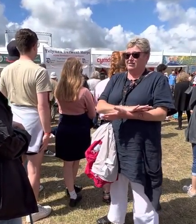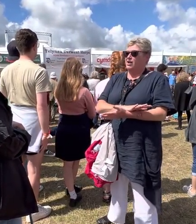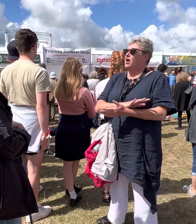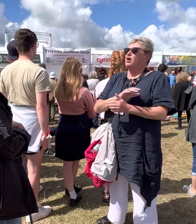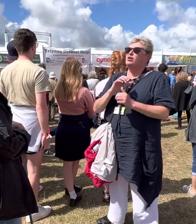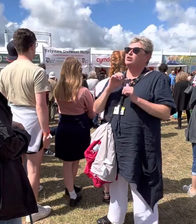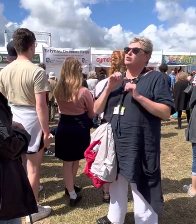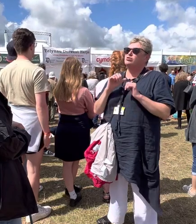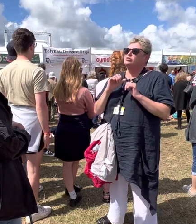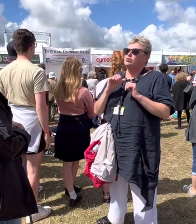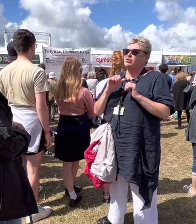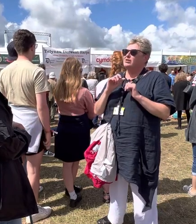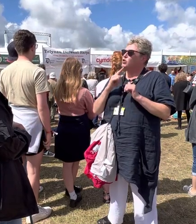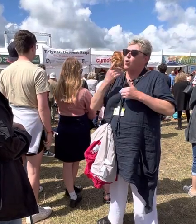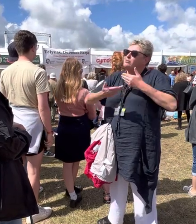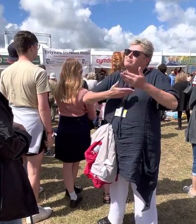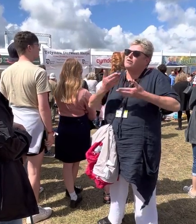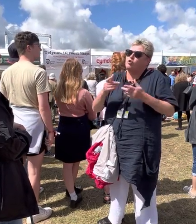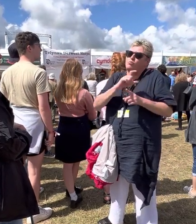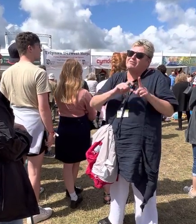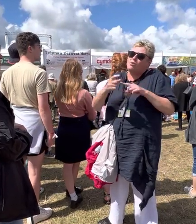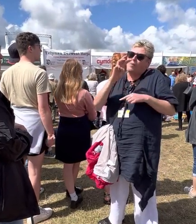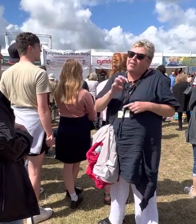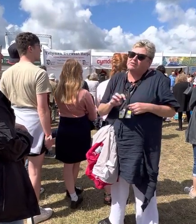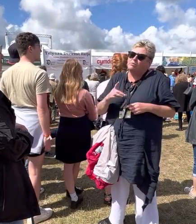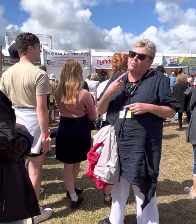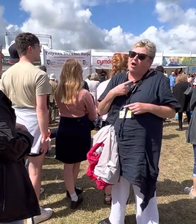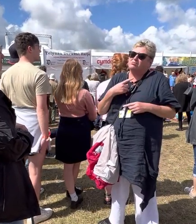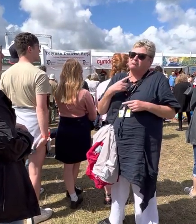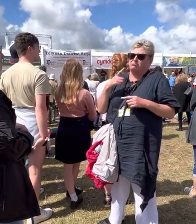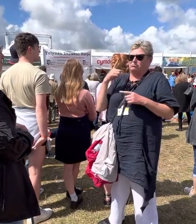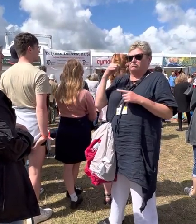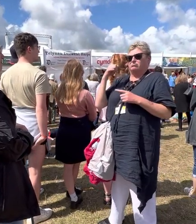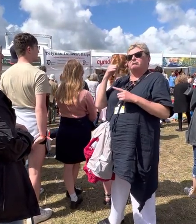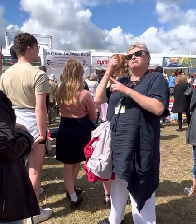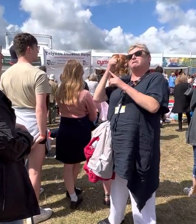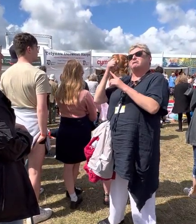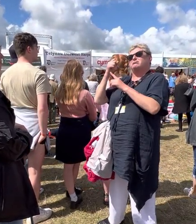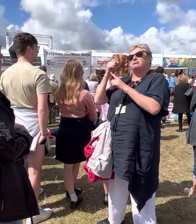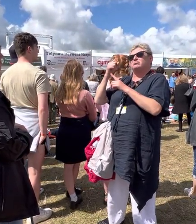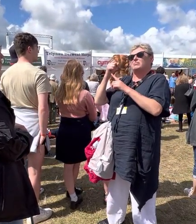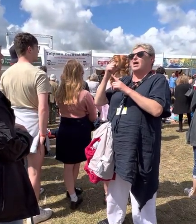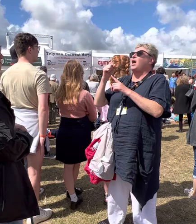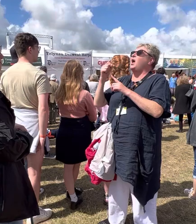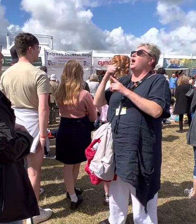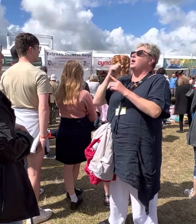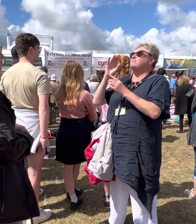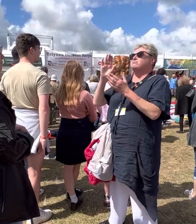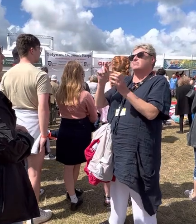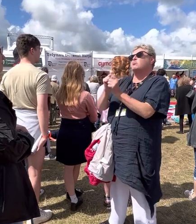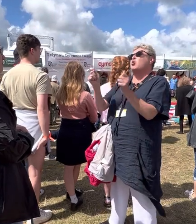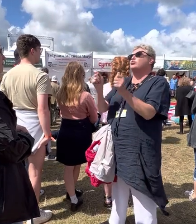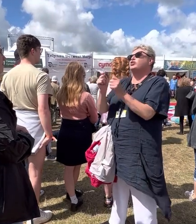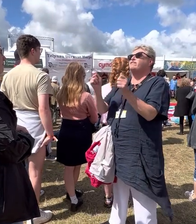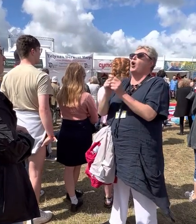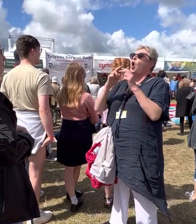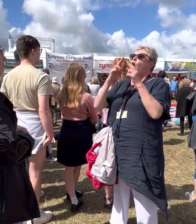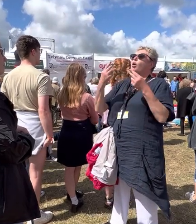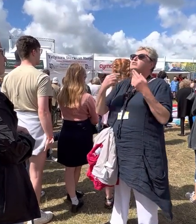yng Nghymru yw hwn, ond dyfyniad o lansiad ymgyrch Homes for Cornwall ym mis Mai eleni. Ym mis